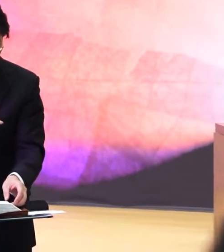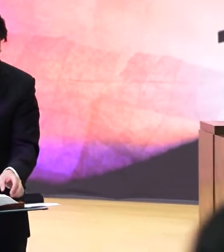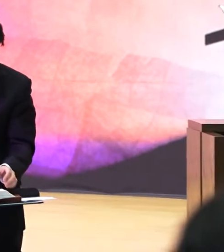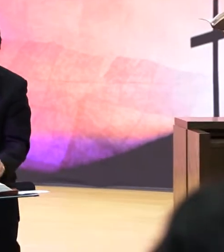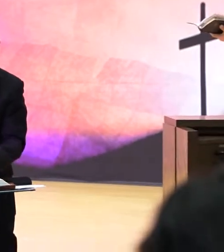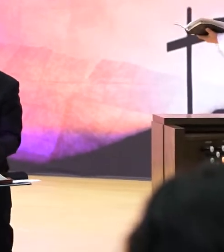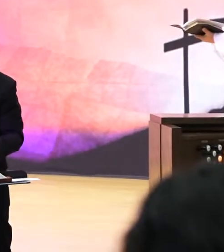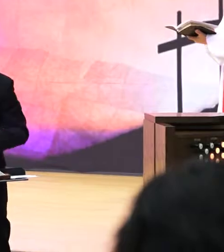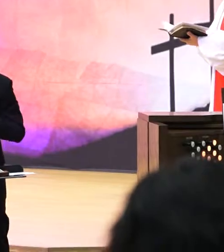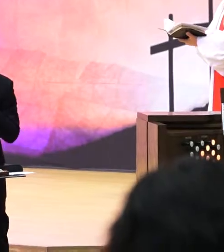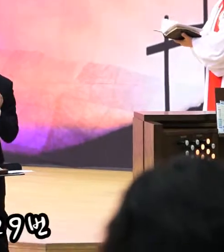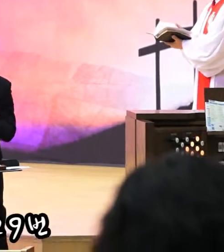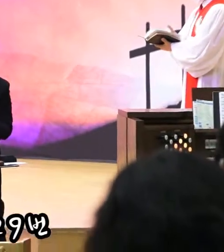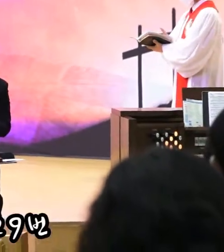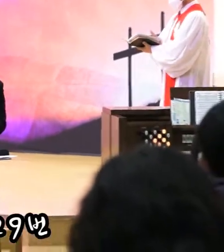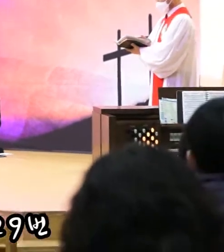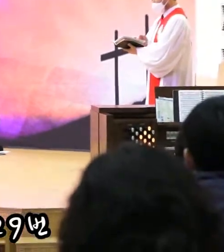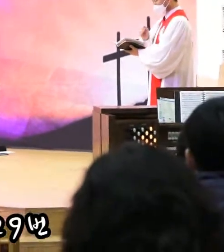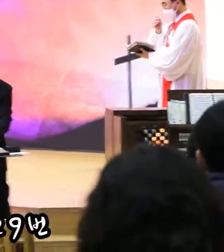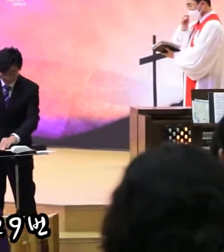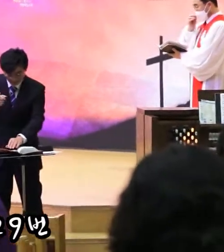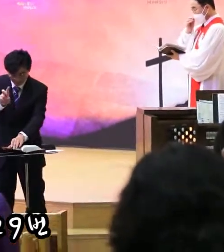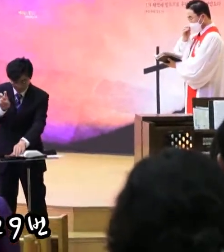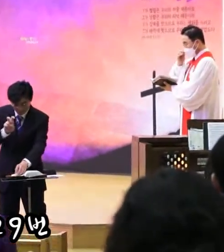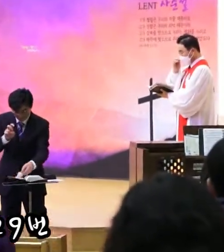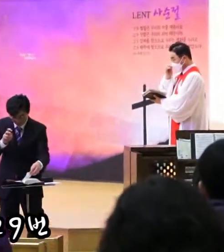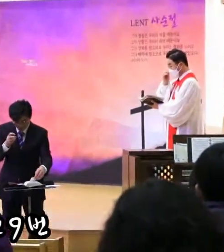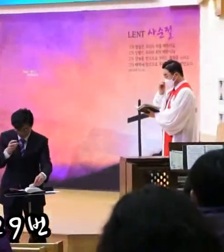정시교독은 교동문 129번입니다.